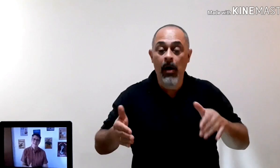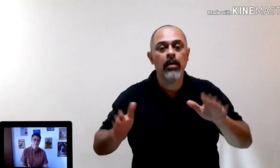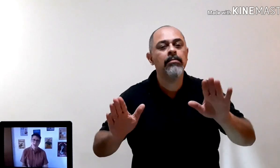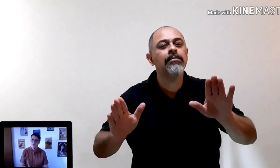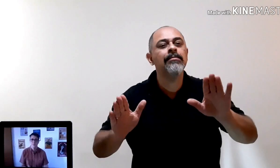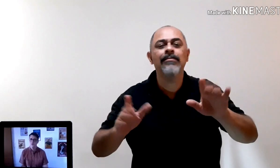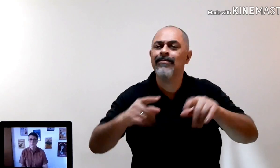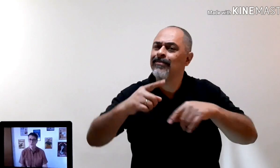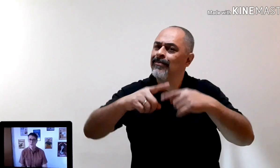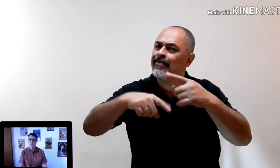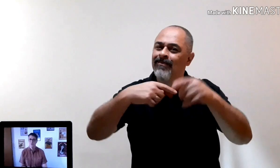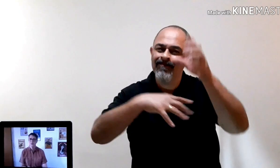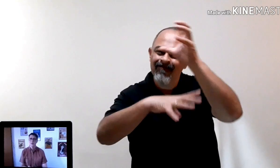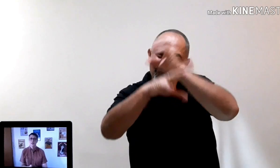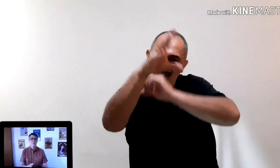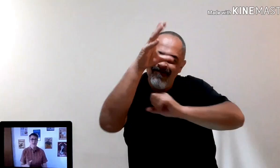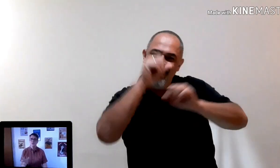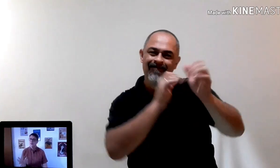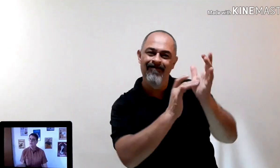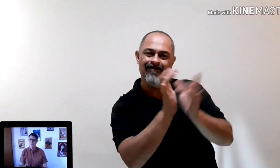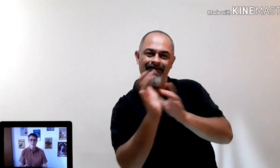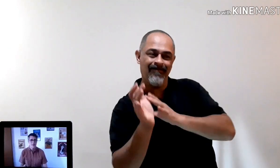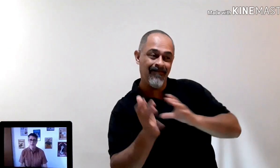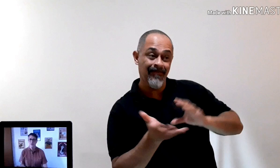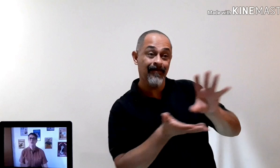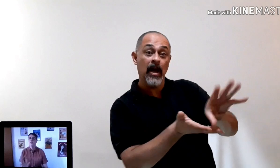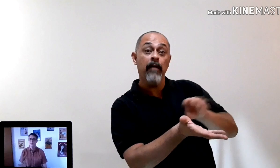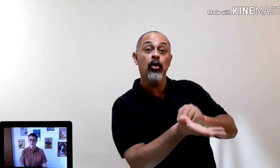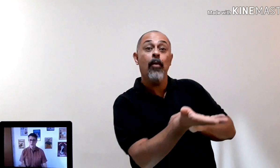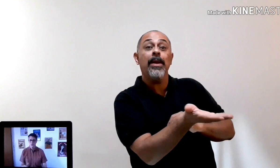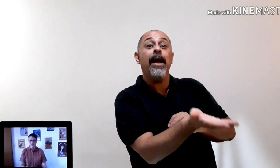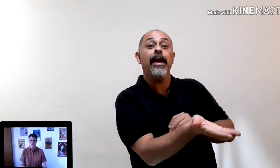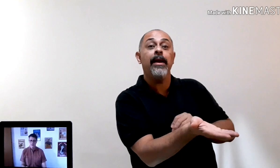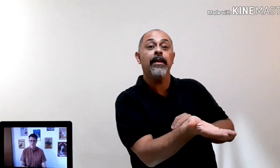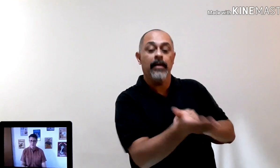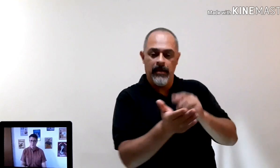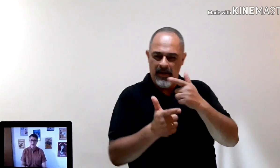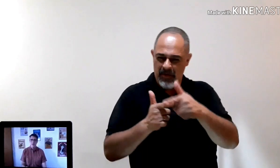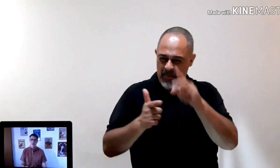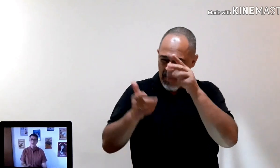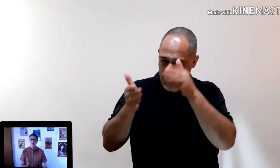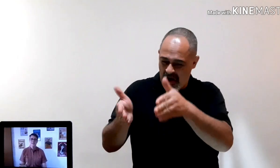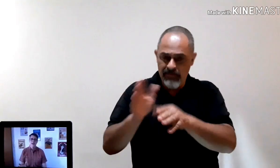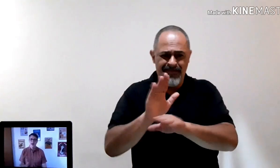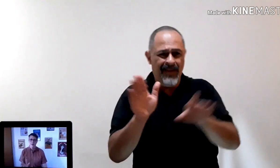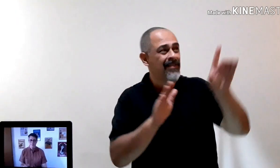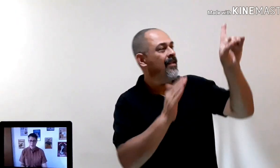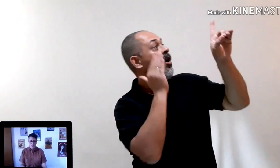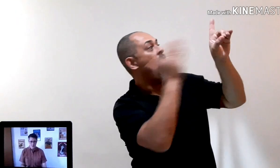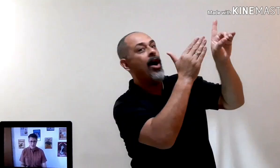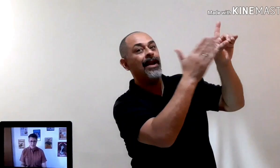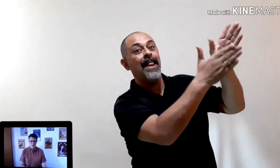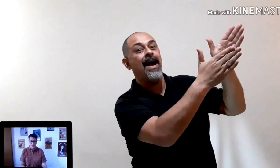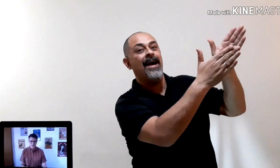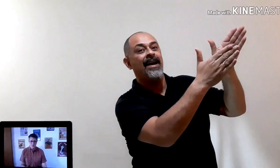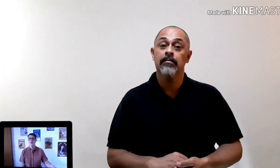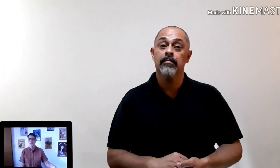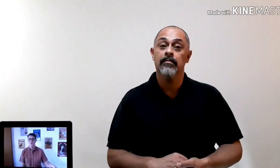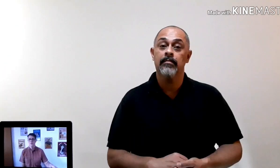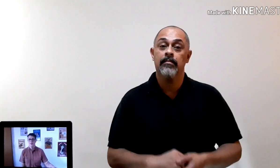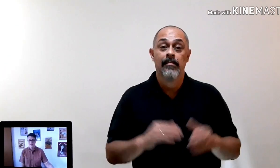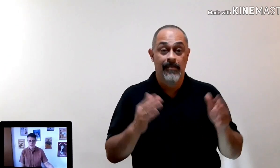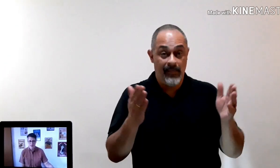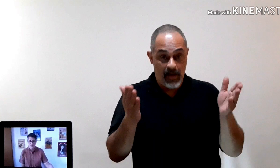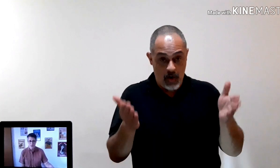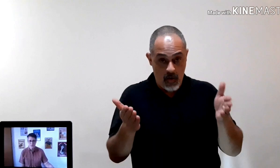para me parecer mais com a pessoa de Cristo. E para isso eu tenho que olhar para Deus e não para as circunstâncias, né? E eu vou encerrar com uma frase do pastor.